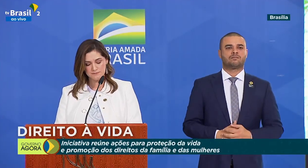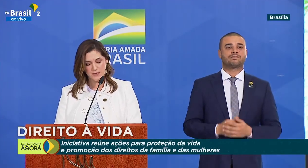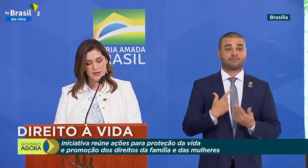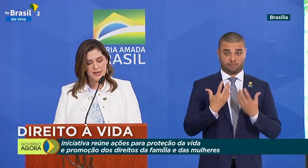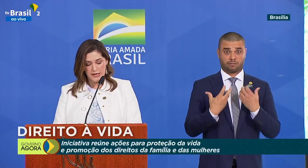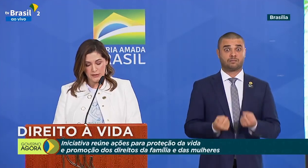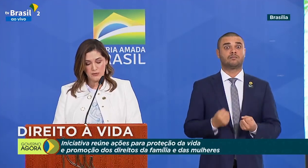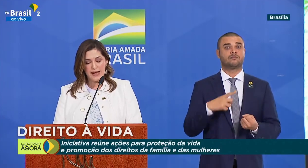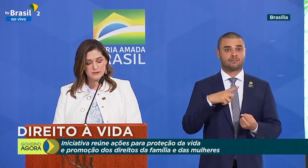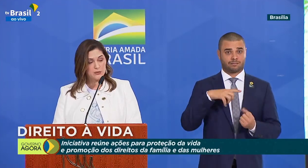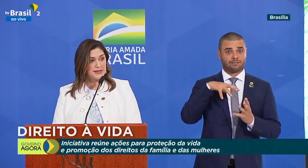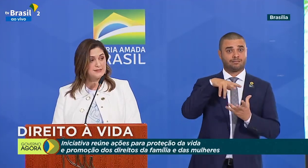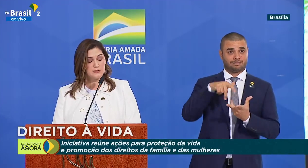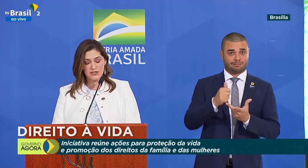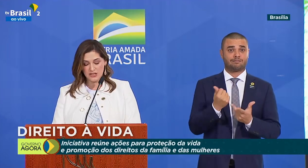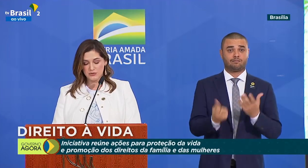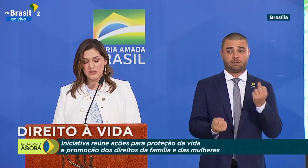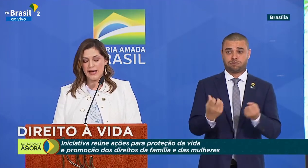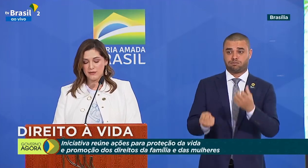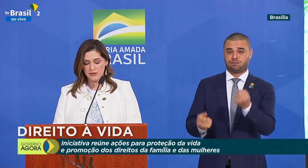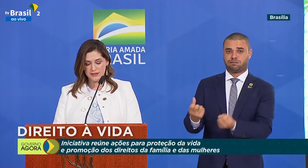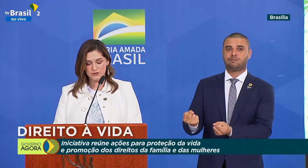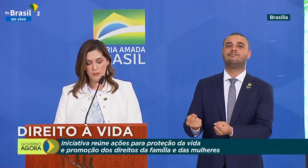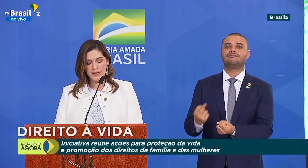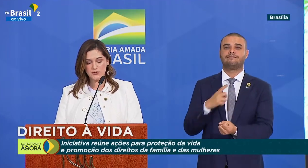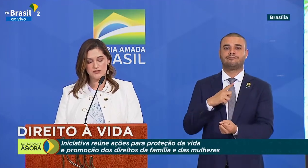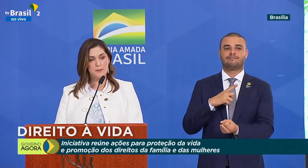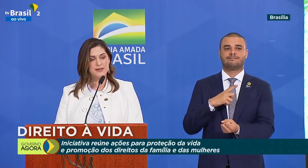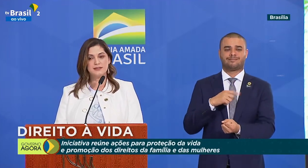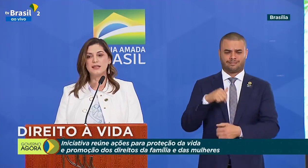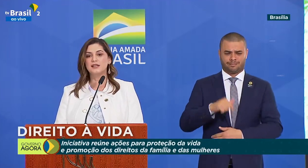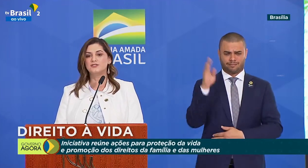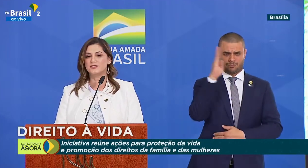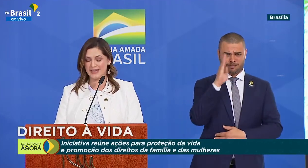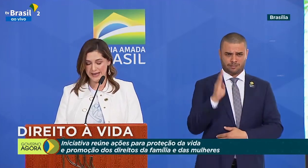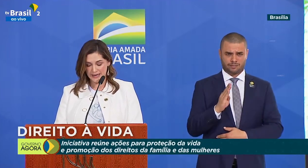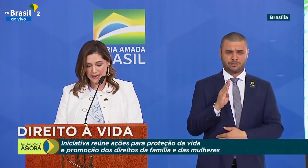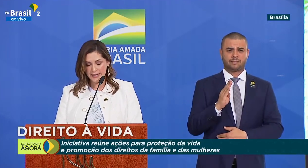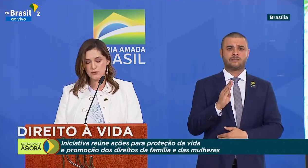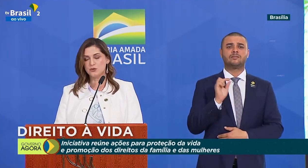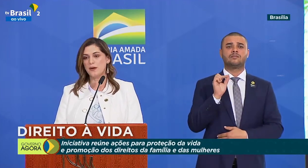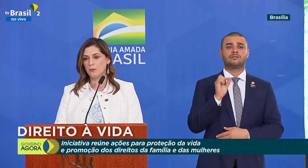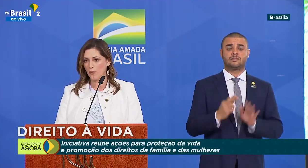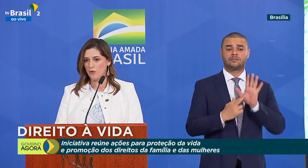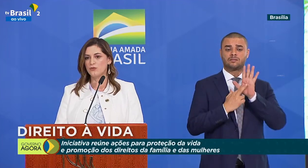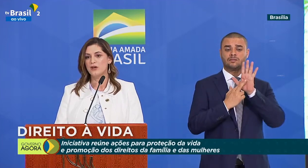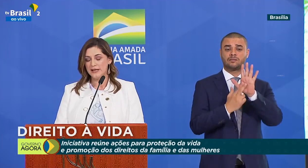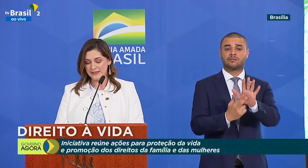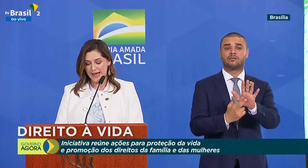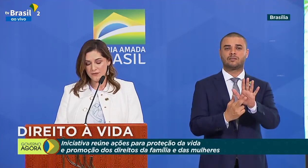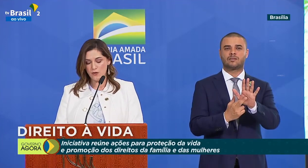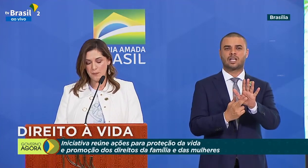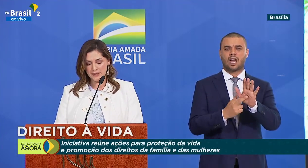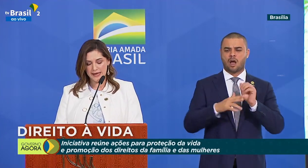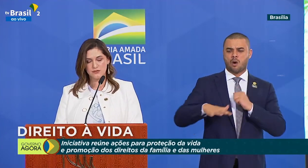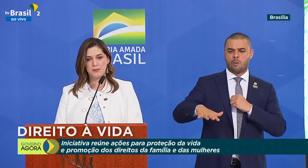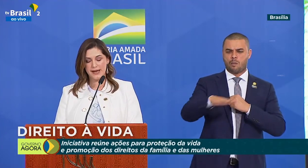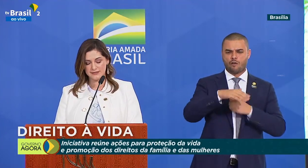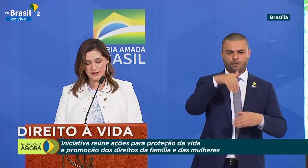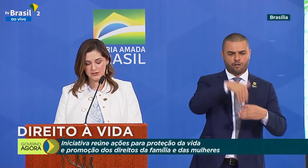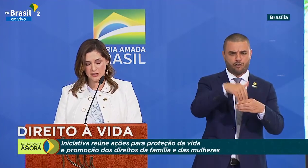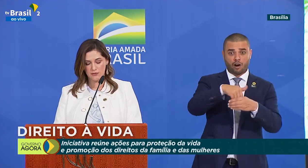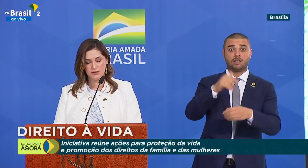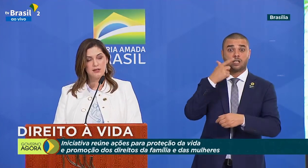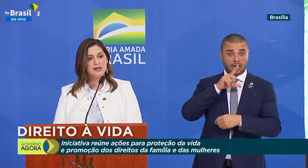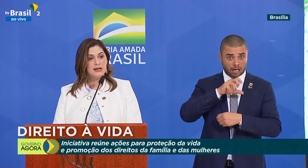no mundo todo no caso do Brasil deixamos claro que somente os representantes eleitos pelo povo deve